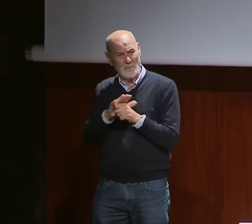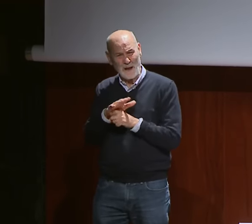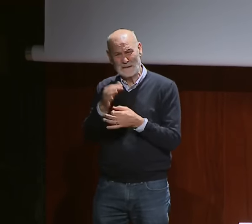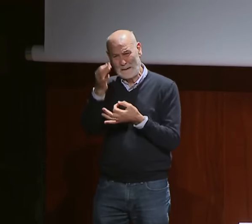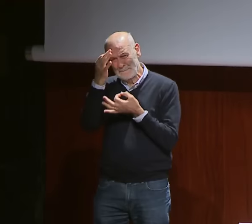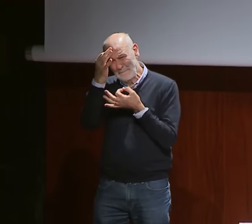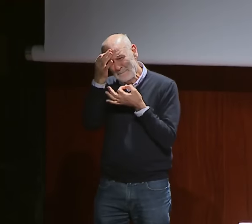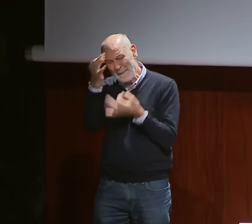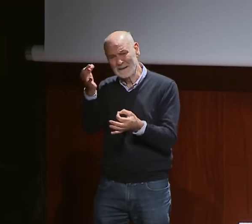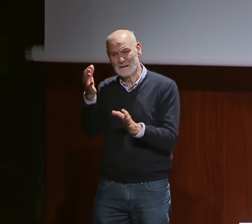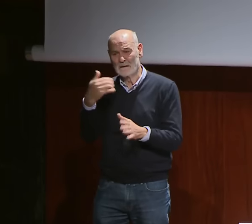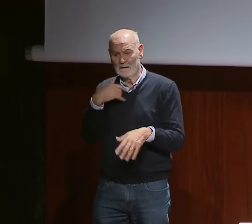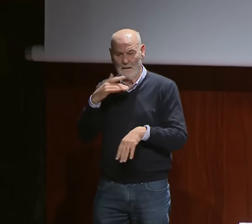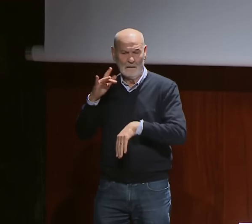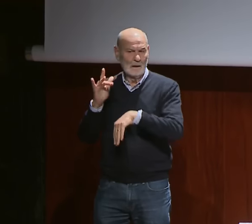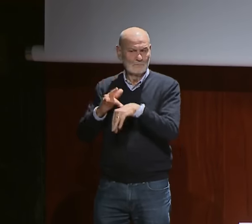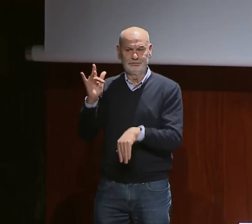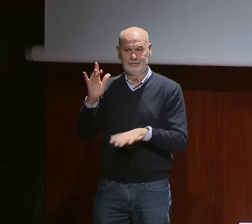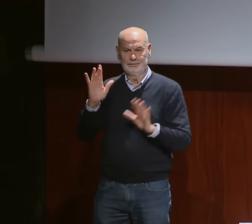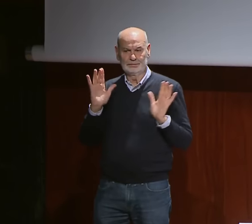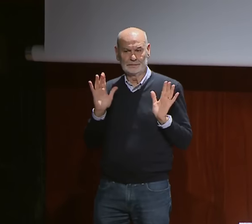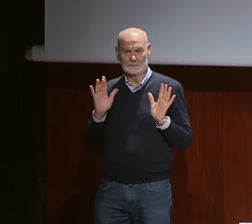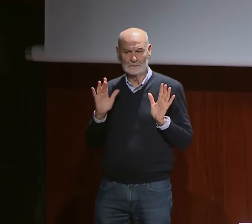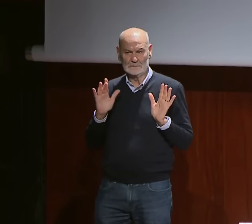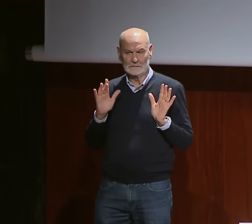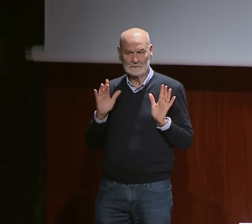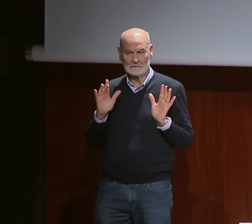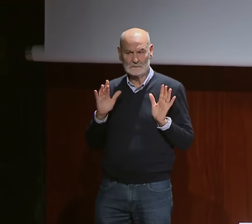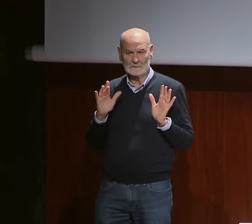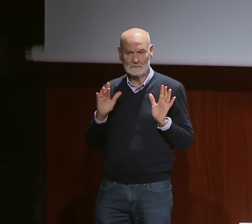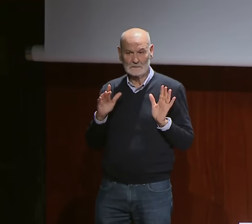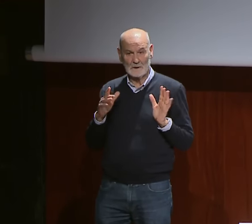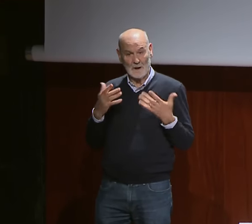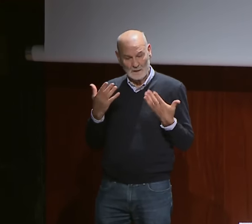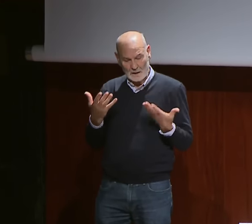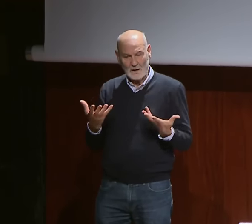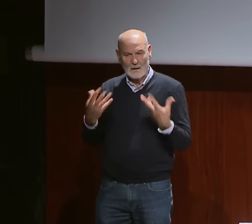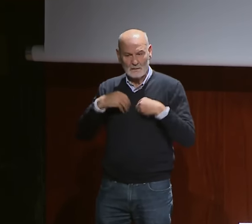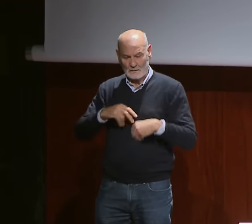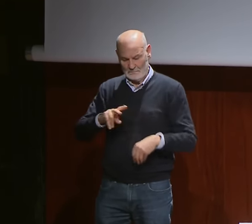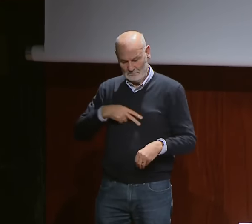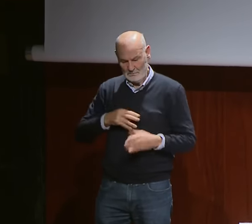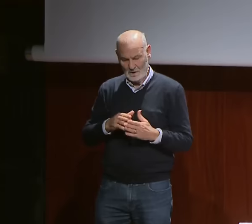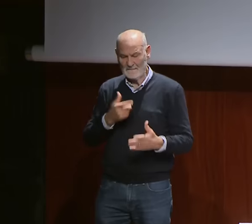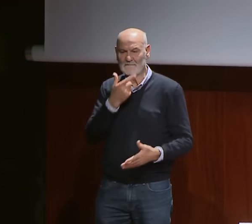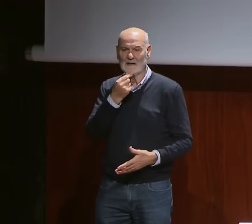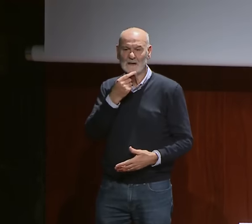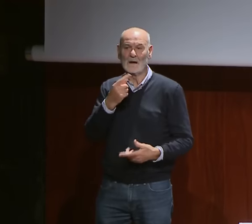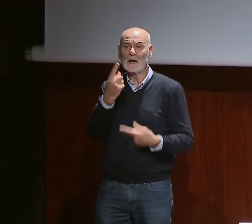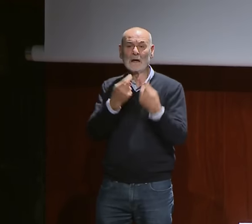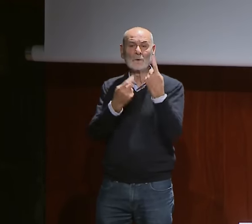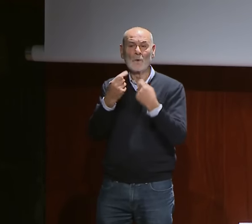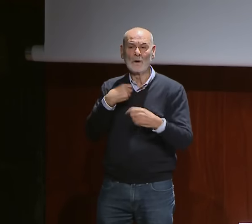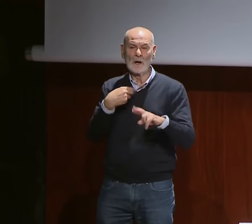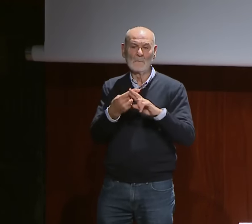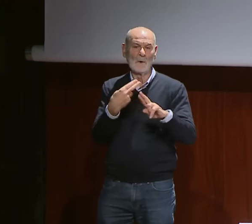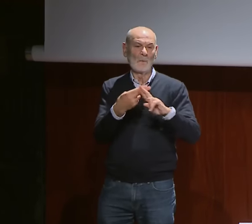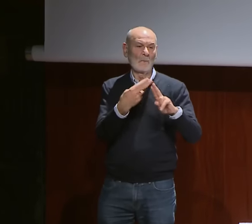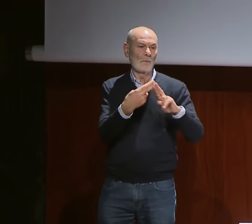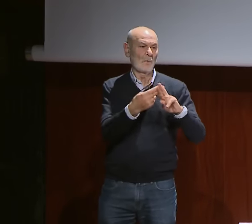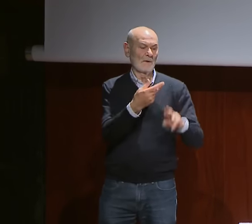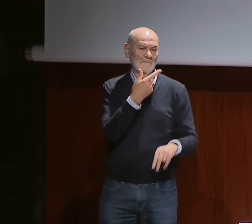Voilà, c'était vraiment un gros travail de précision, de, voilà, de travail